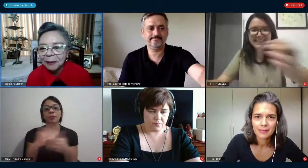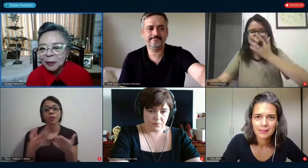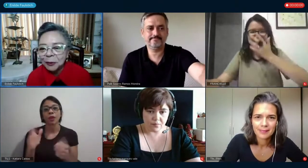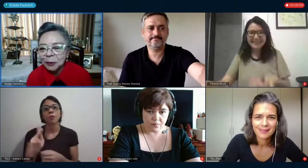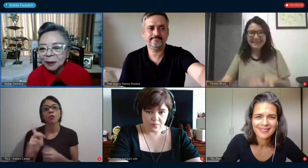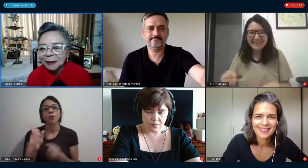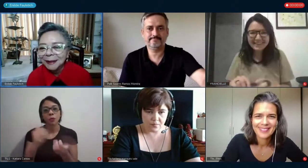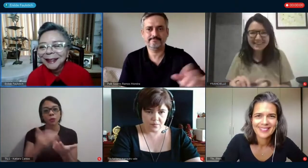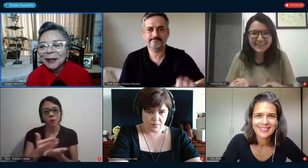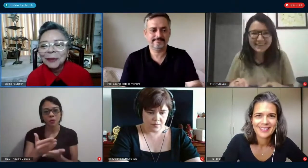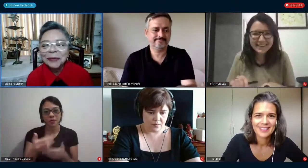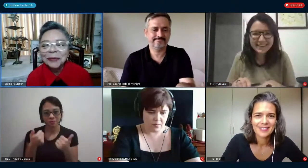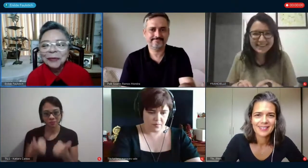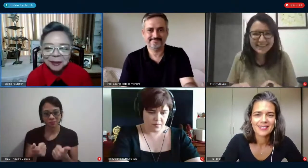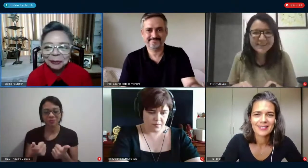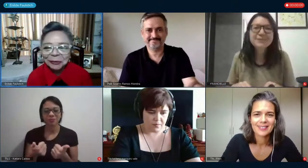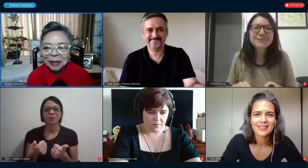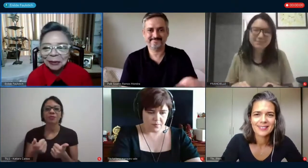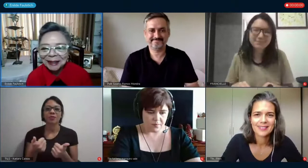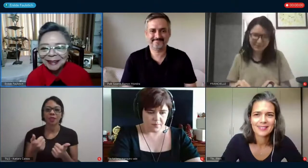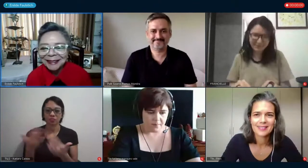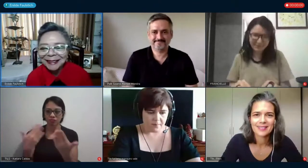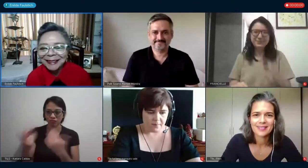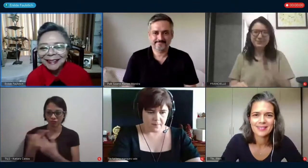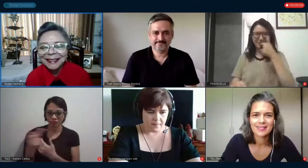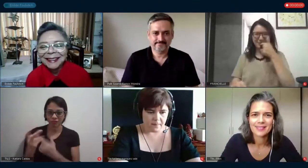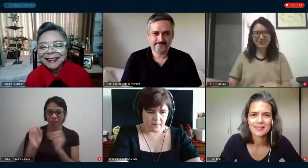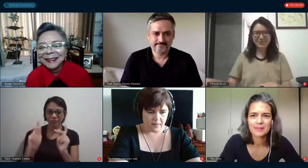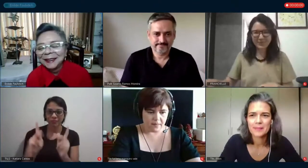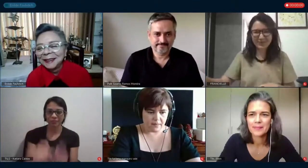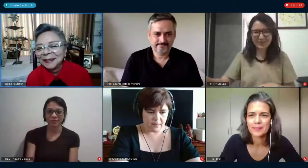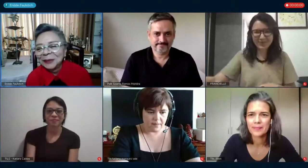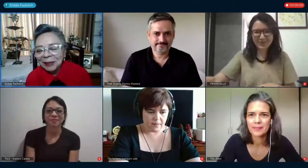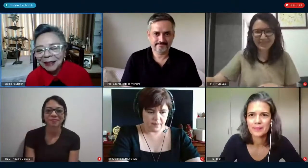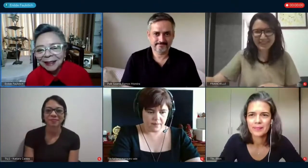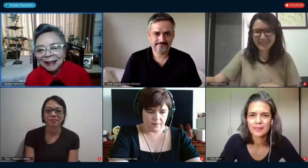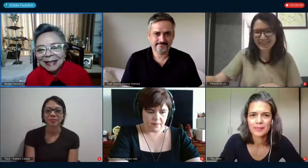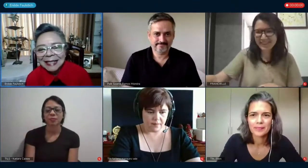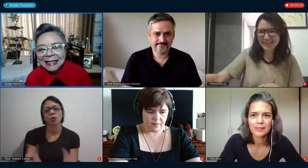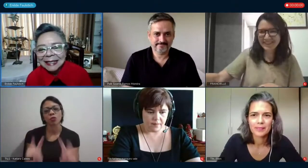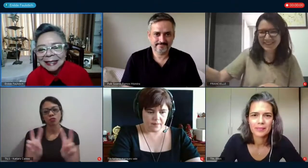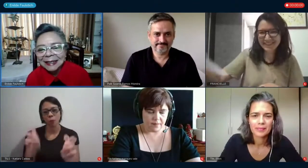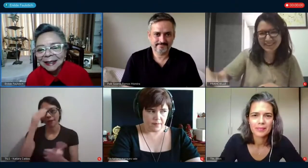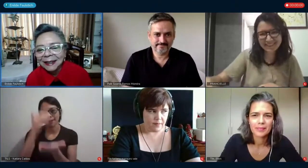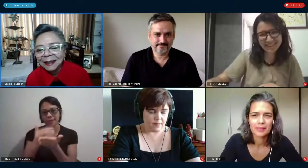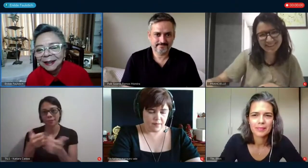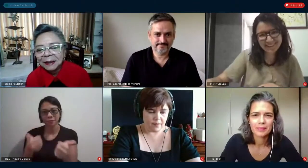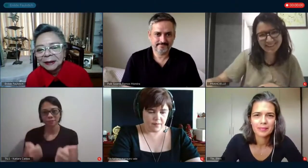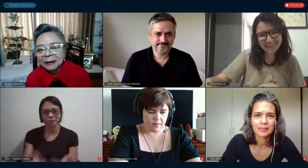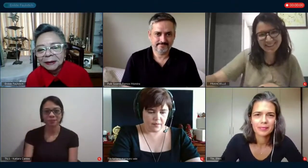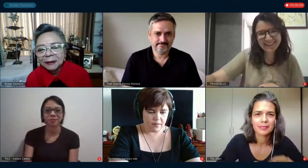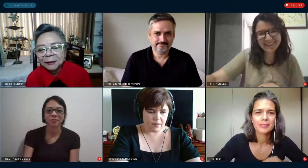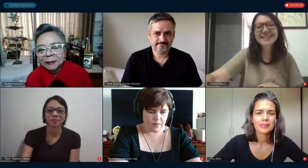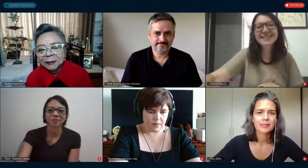Professora, a palavra é sua. Conversa com o Falck sobre a tese.